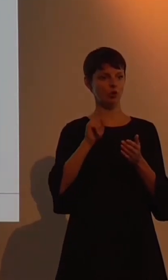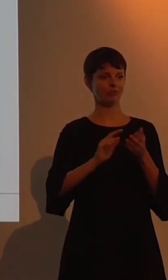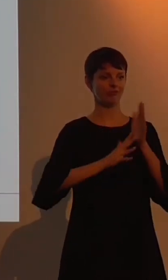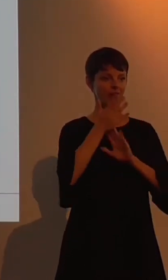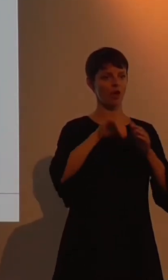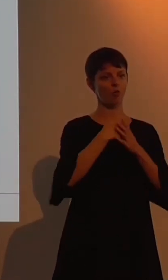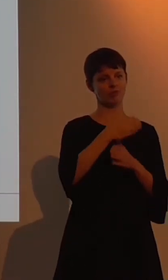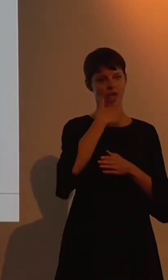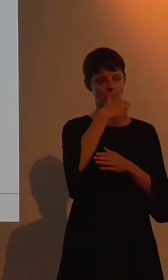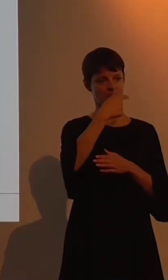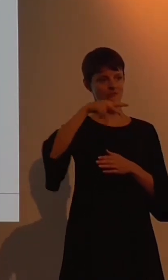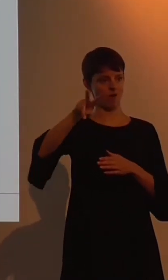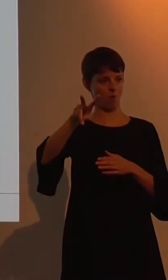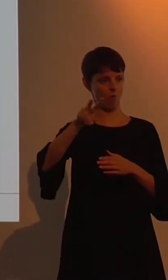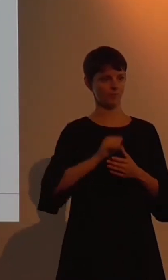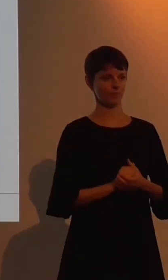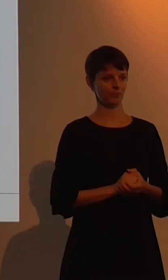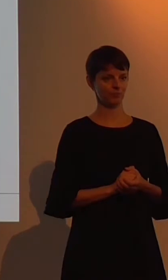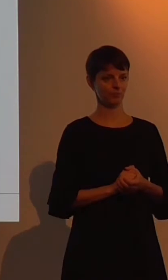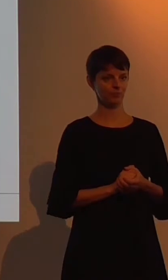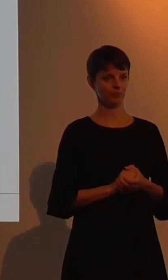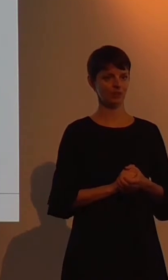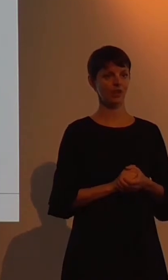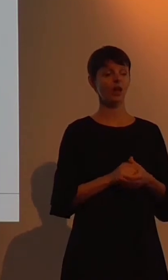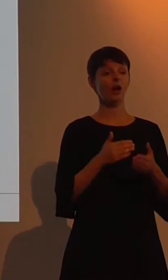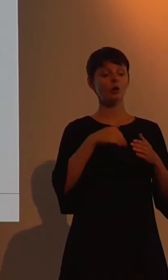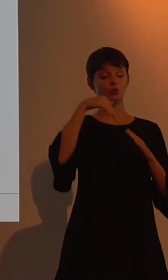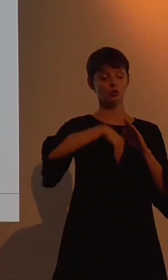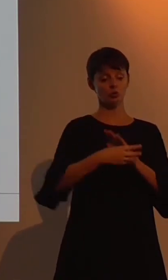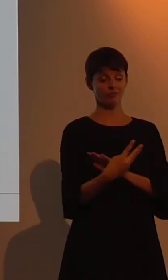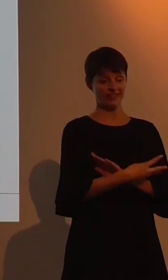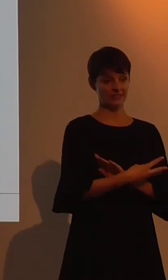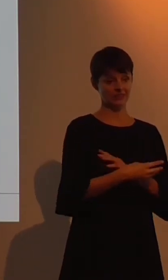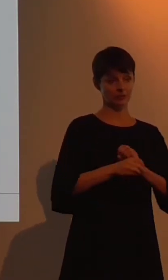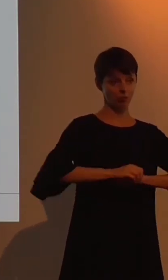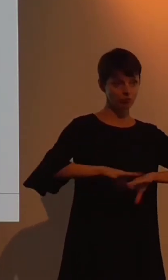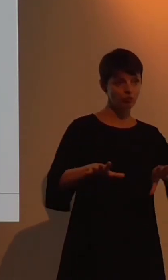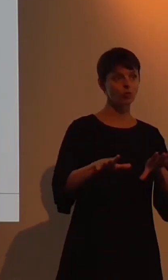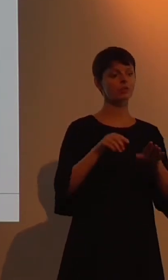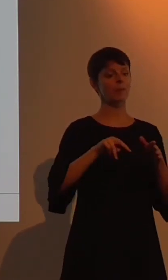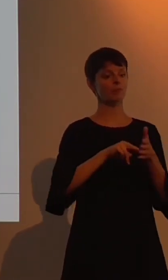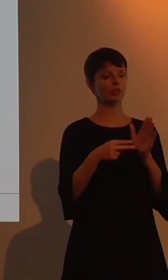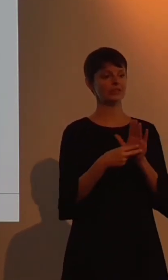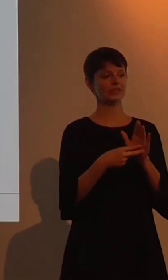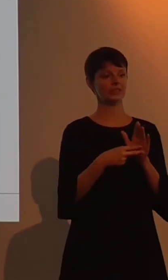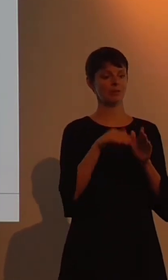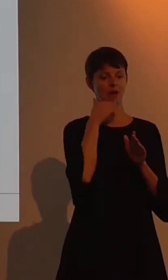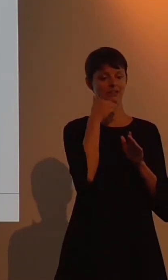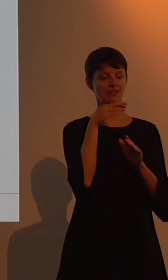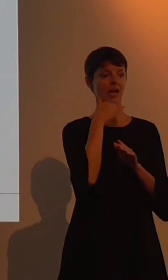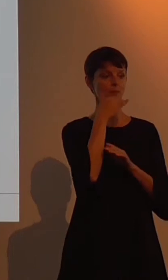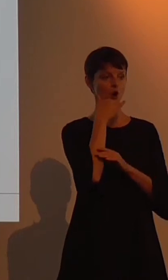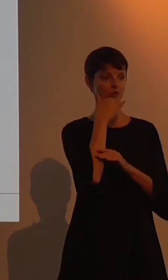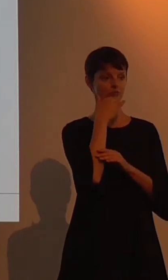Ja, damit bin ich schon am Ende. Zunächst vielen Dank. Ich habe mich ein wenig kürzer gefasst, wenn es noch